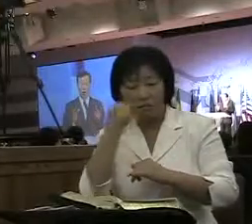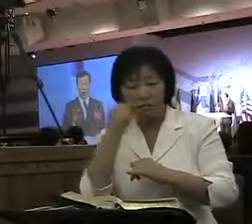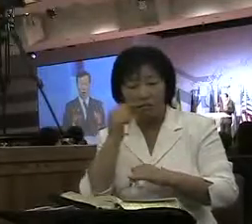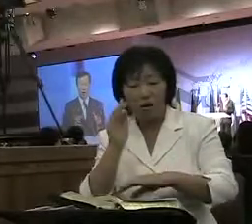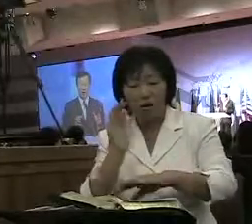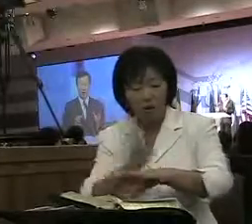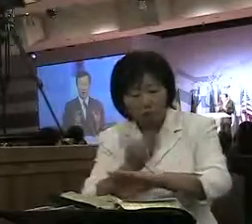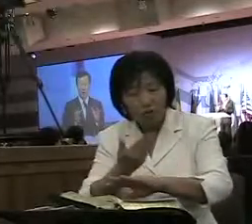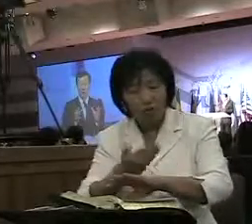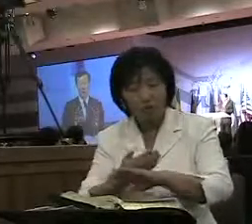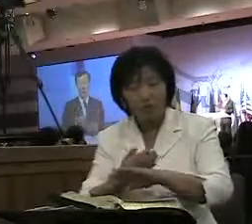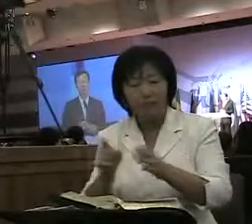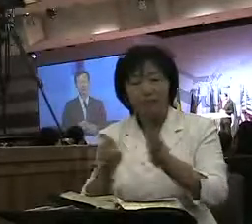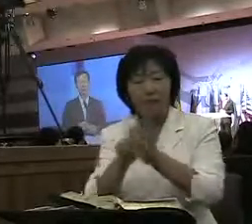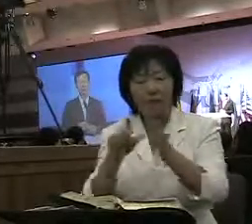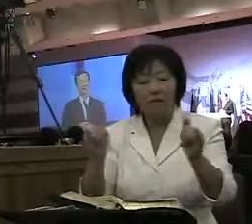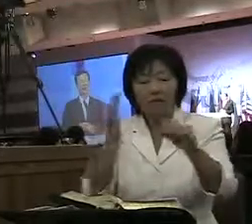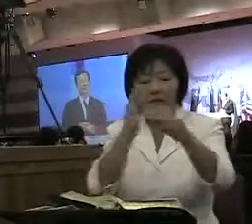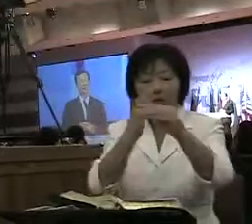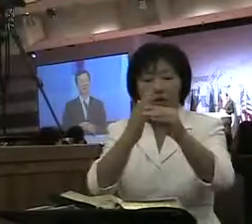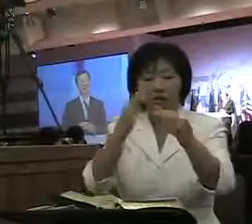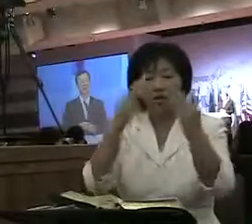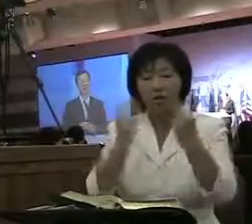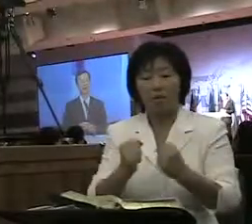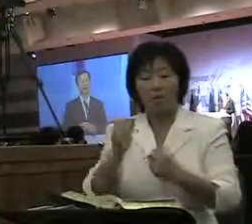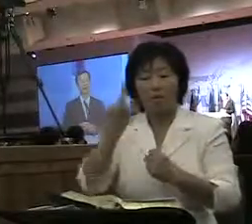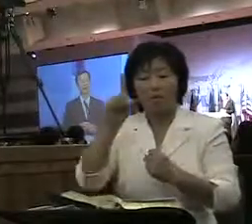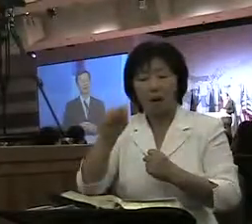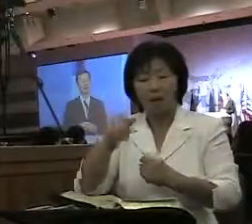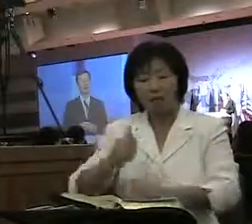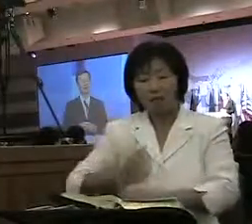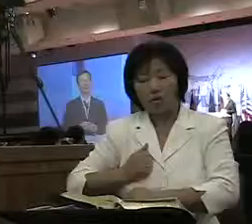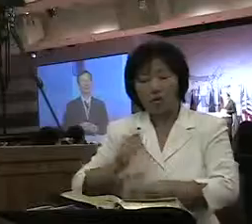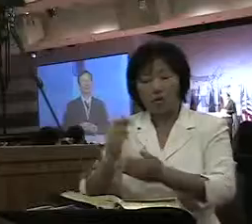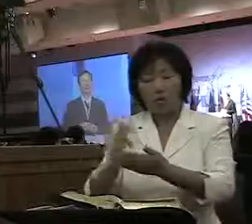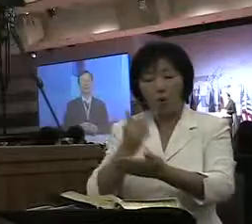여호와이신 왕을 배웠습니다.